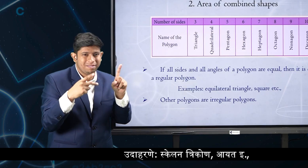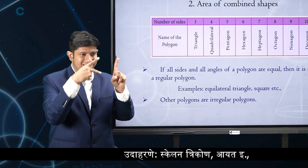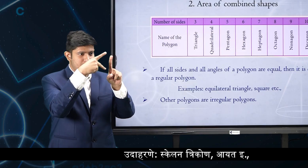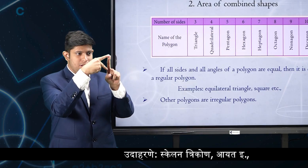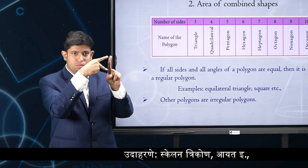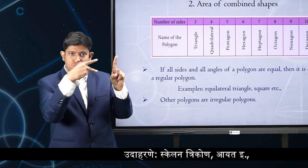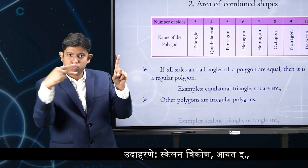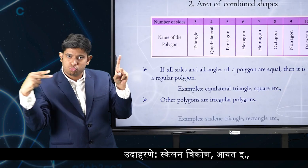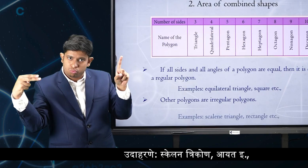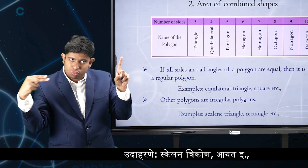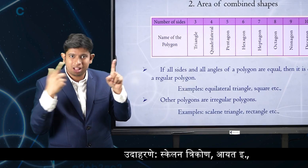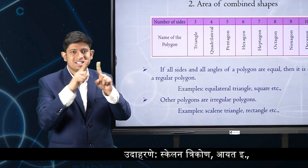उदाहरणे: स्केलेन त्रिकोण, आयत.